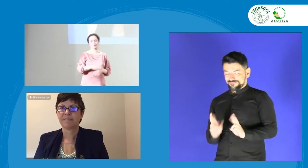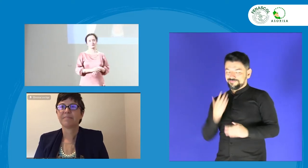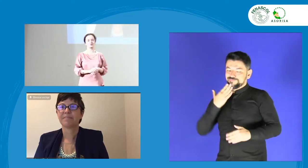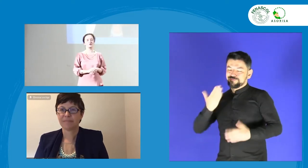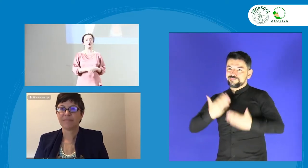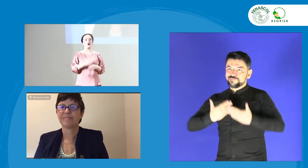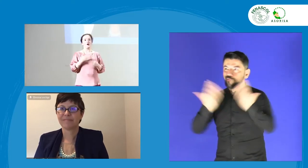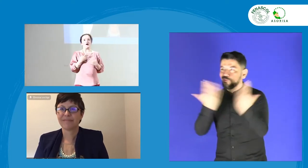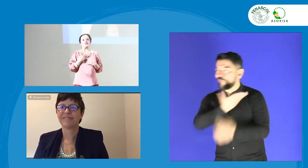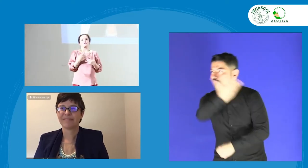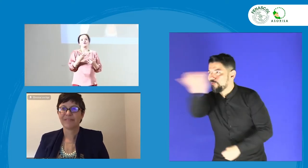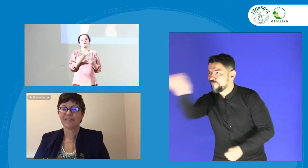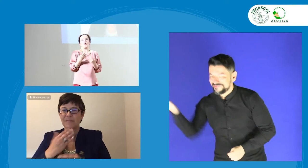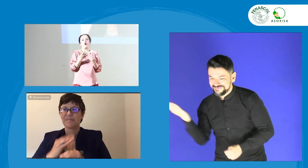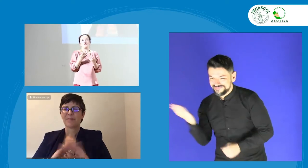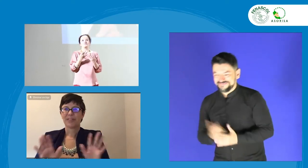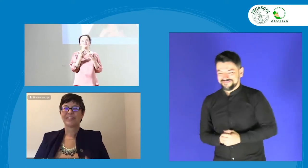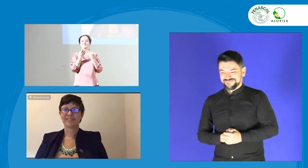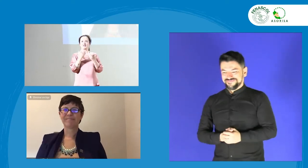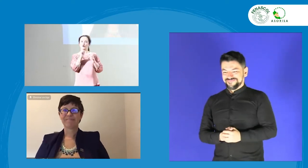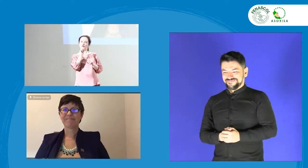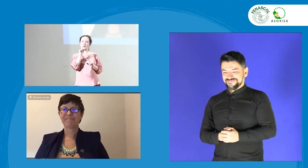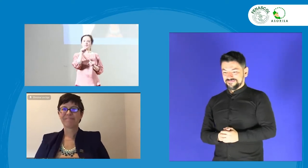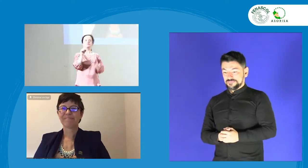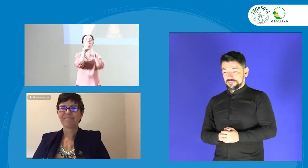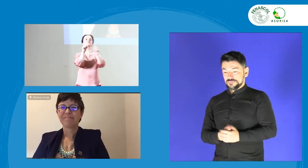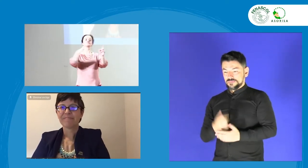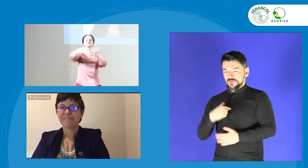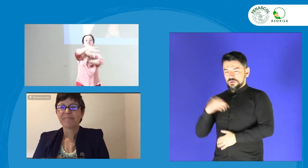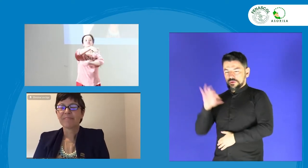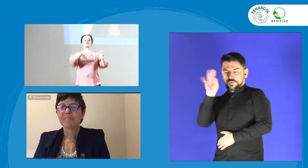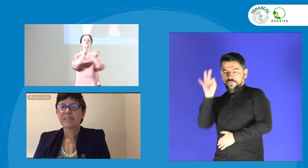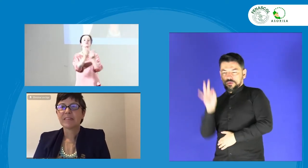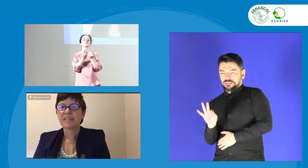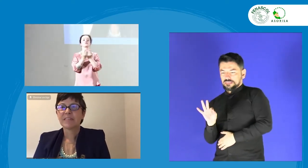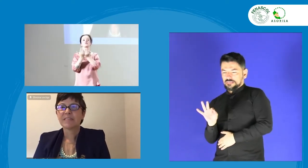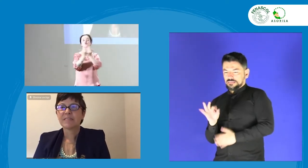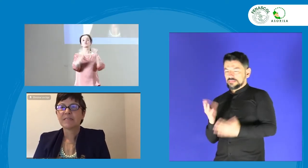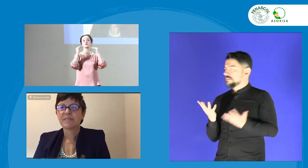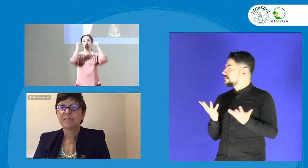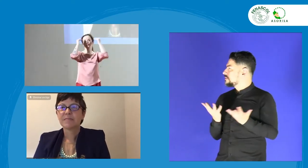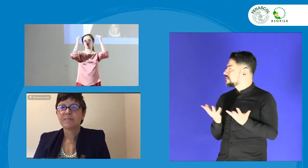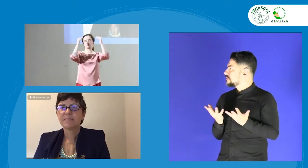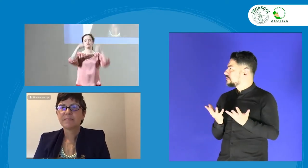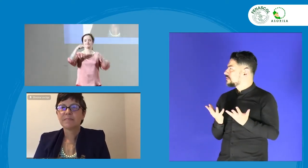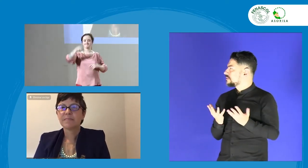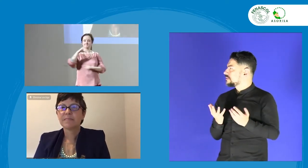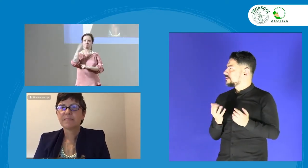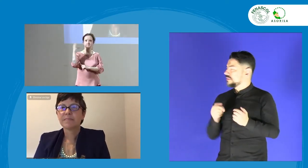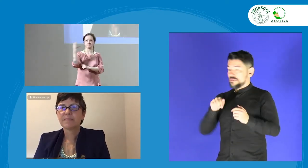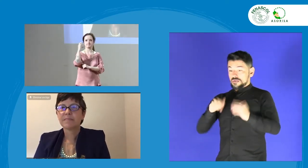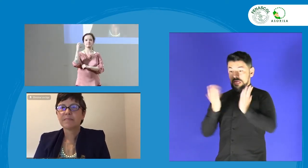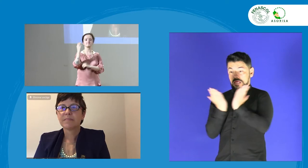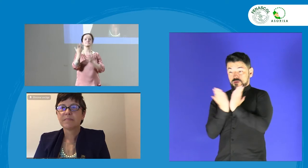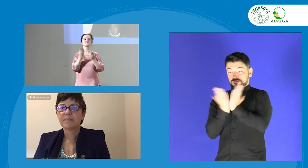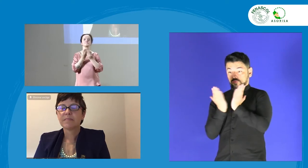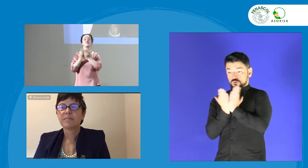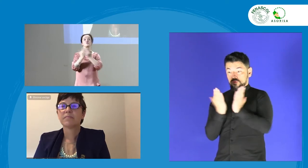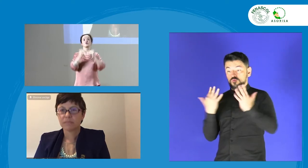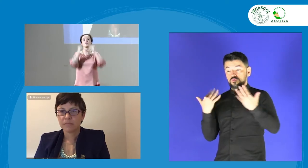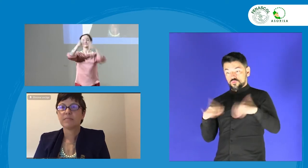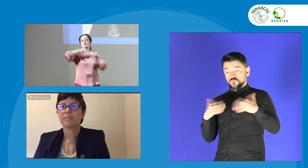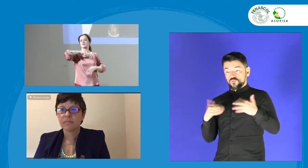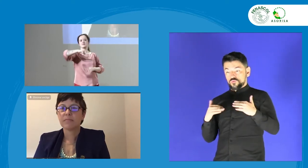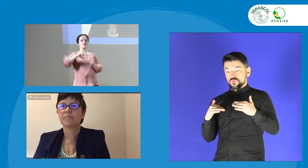Bueno, primero, muy buenos días para todos. Tengo una pregunta relacionada con el contexto de la educación superior